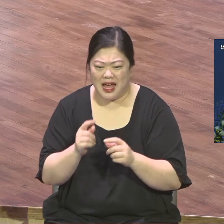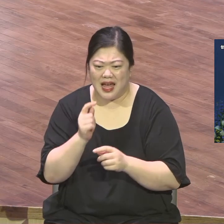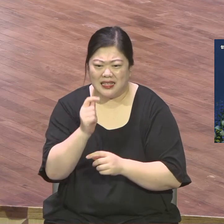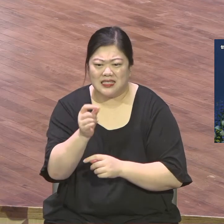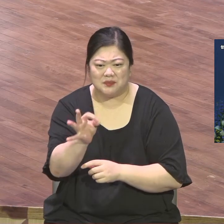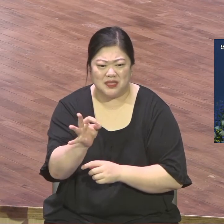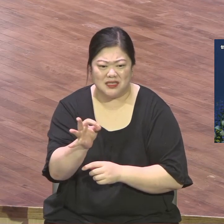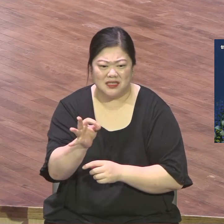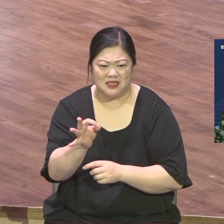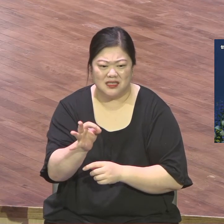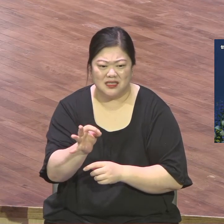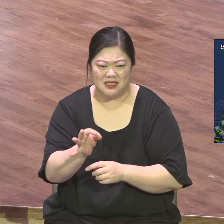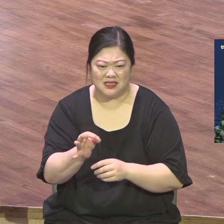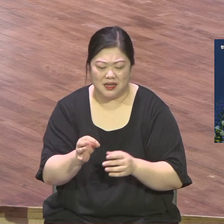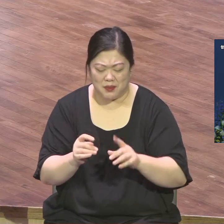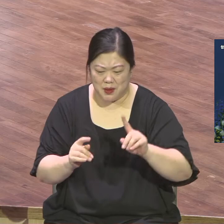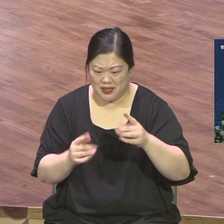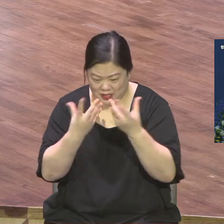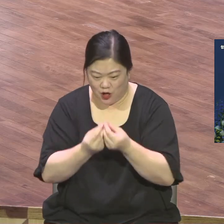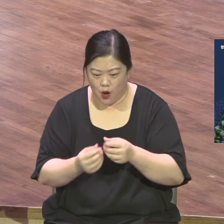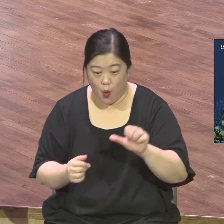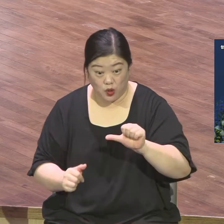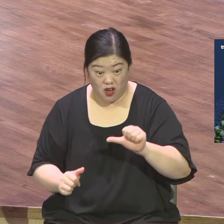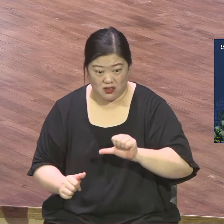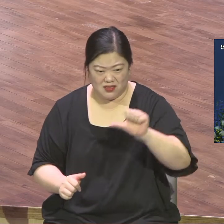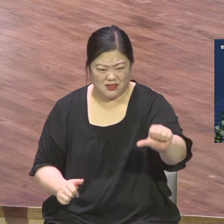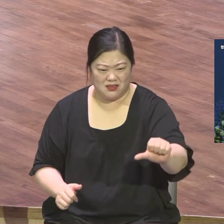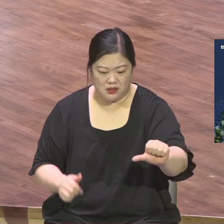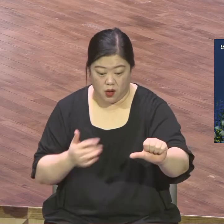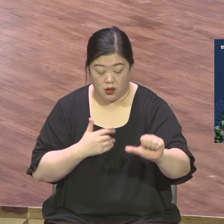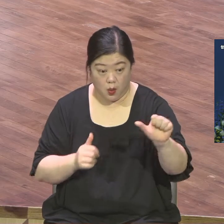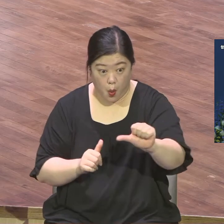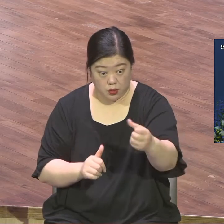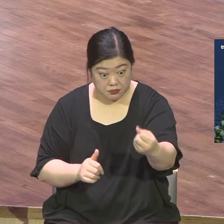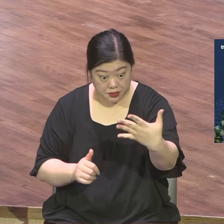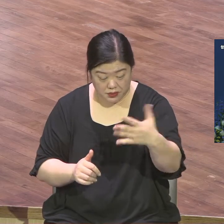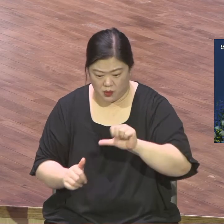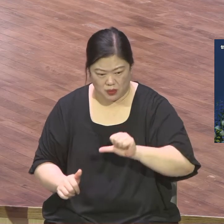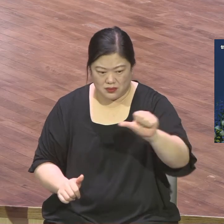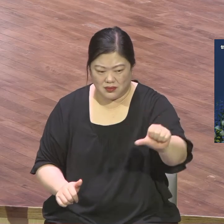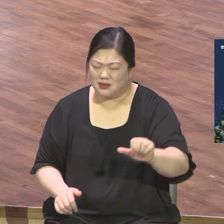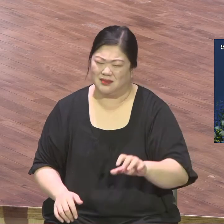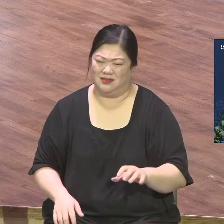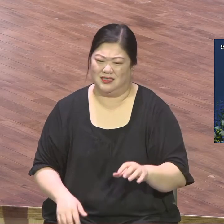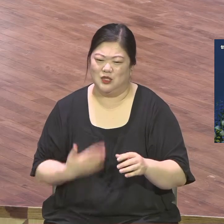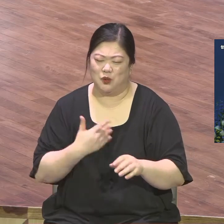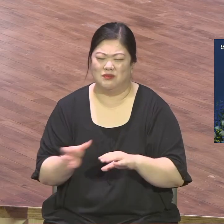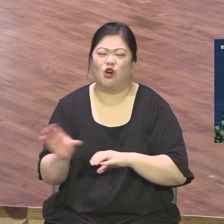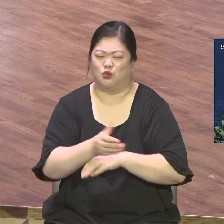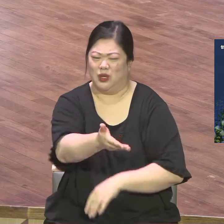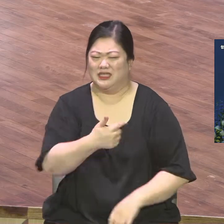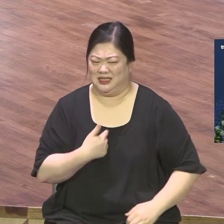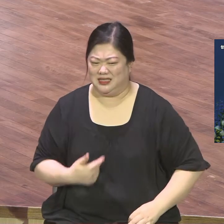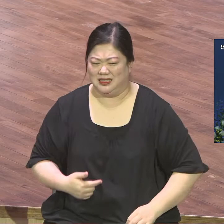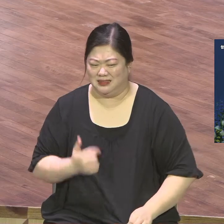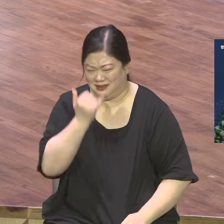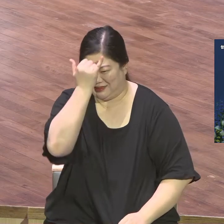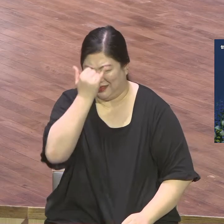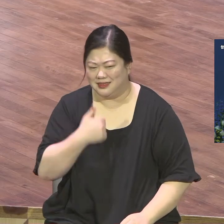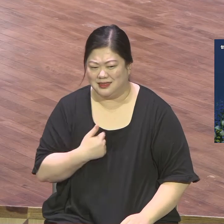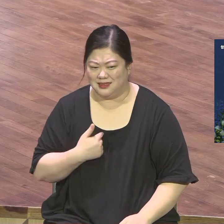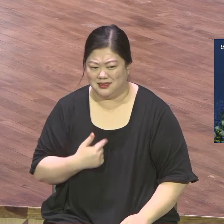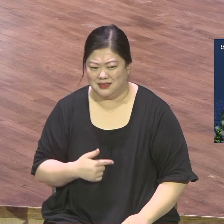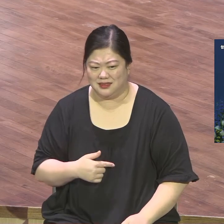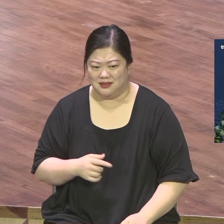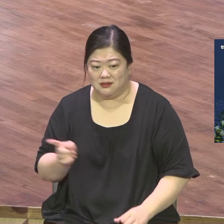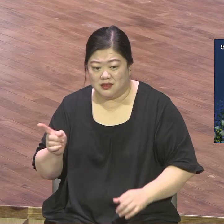꼽으로 줘요. 꼽으로. 감동받습니다. 이야 말만 하는가 해라. 이 사람은 좀 다르네. 그런 손님 어디 있어요.